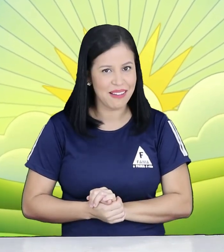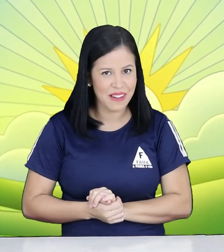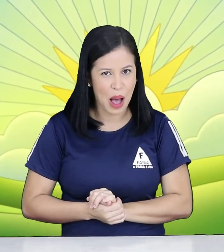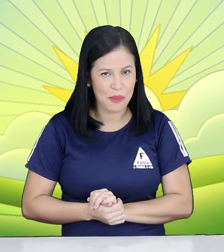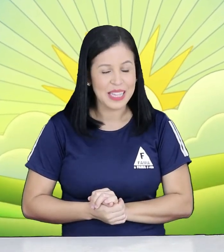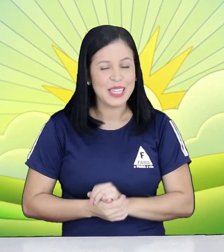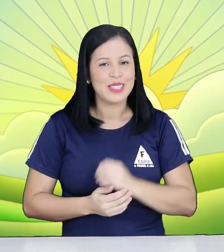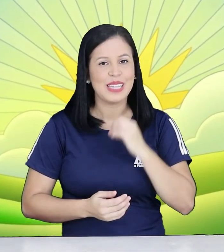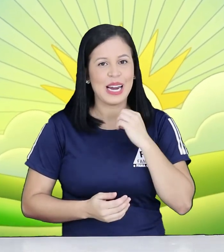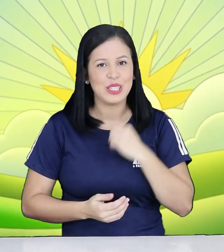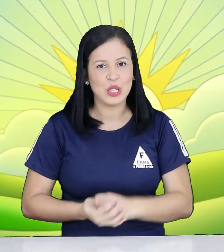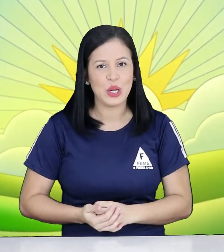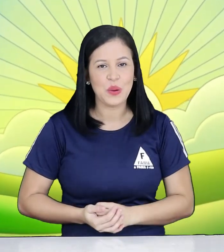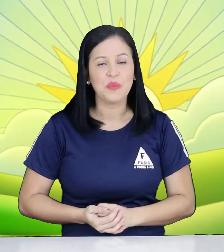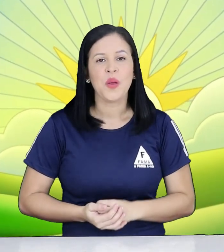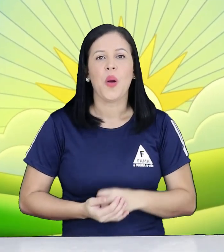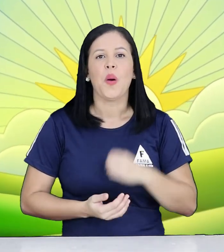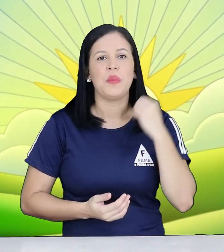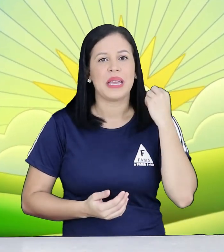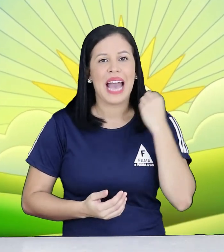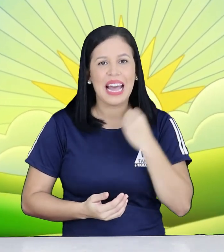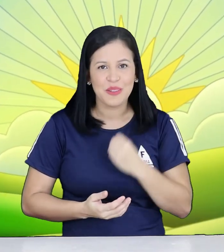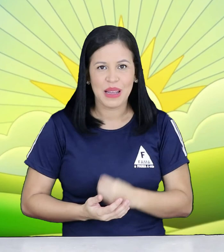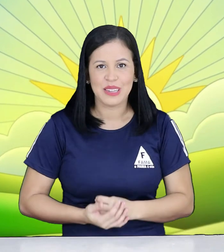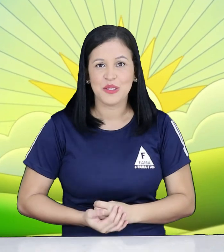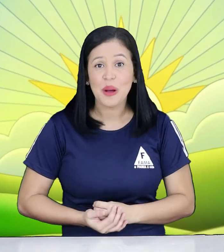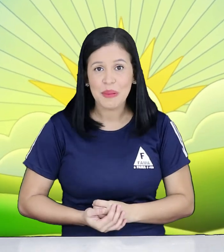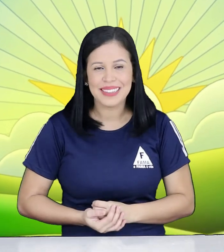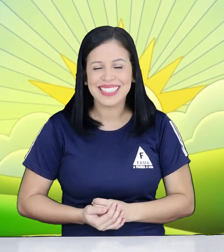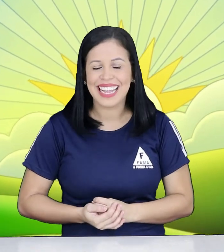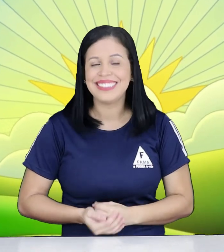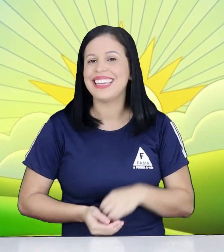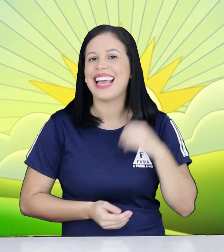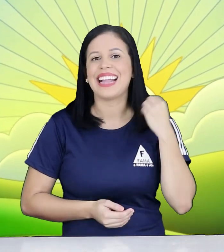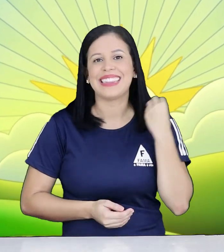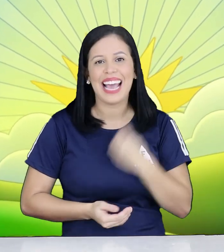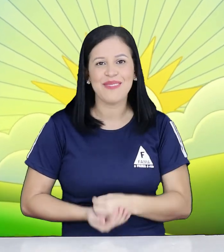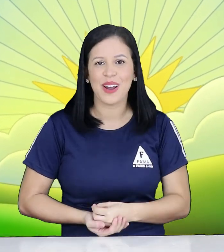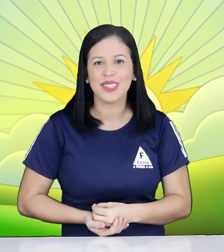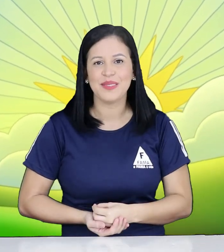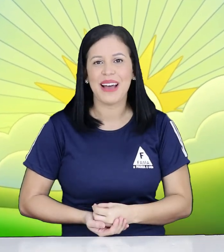Fã, certinho? Obrigado pela sua presença e até a próxima!